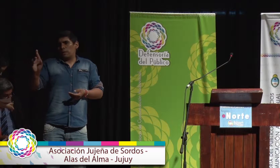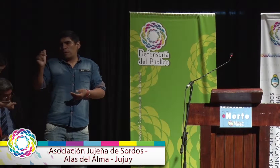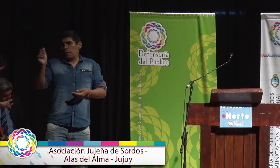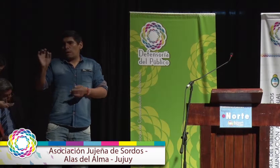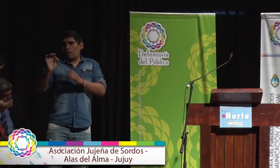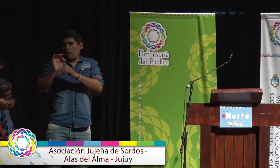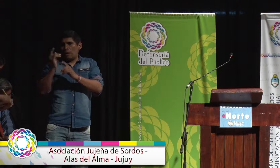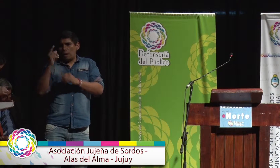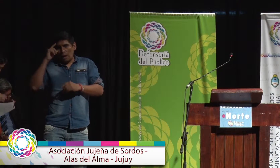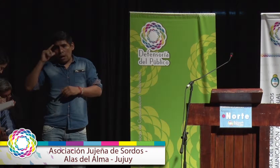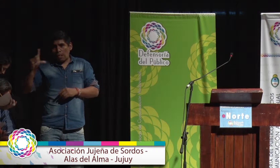llamada Raquel,